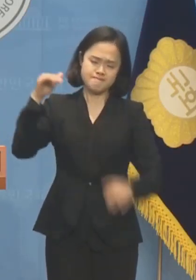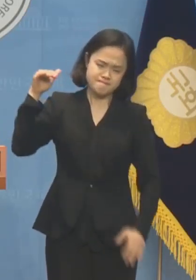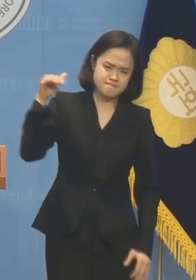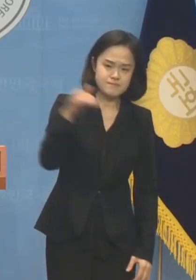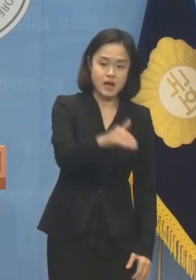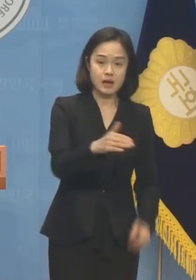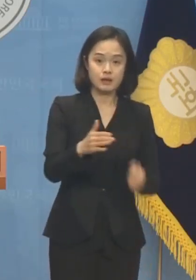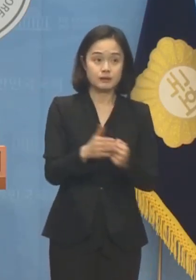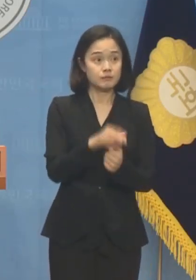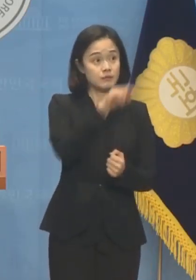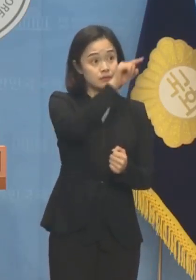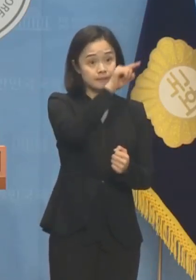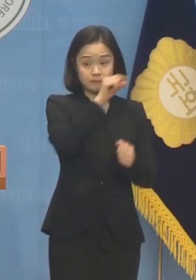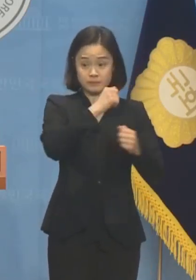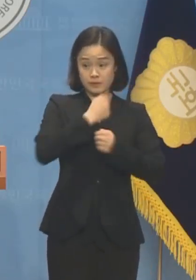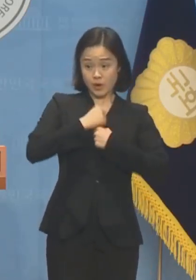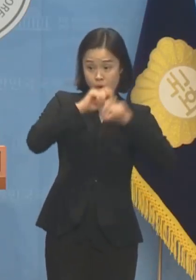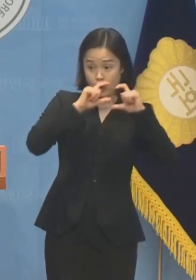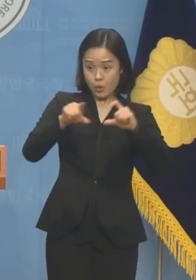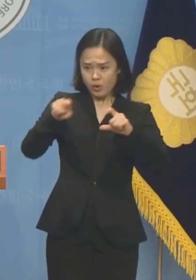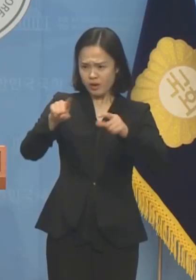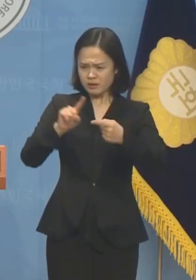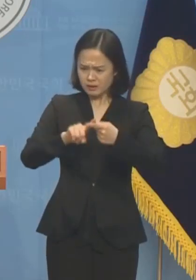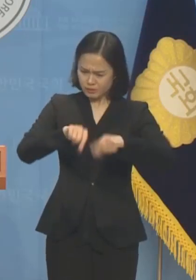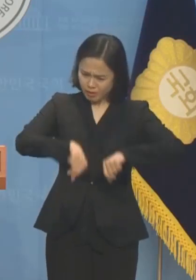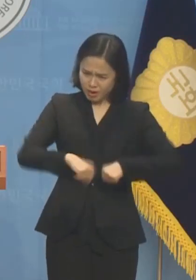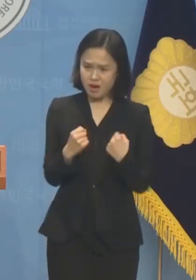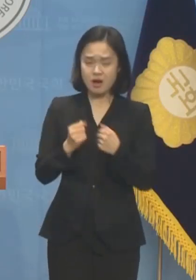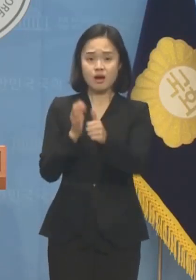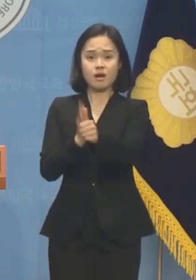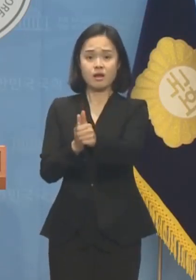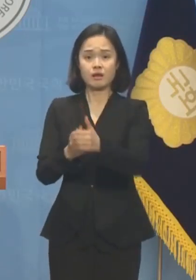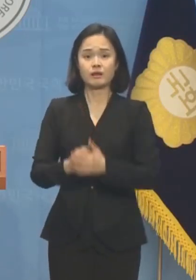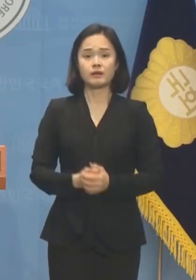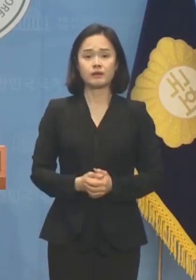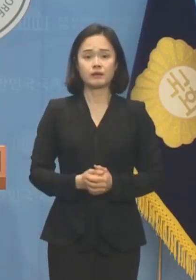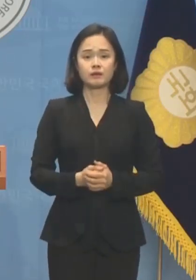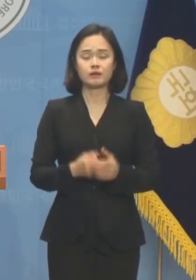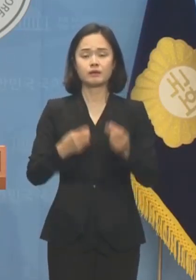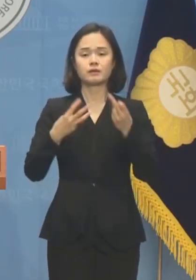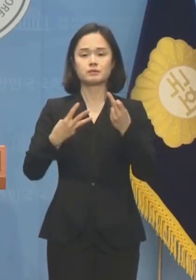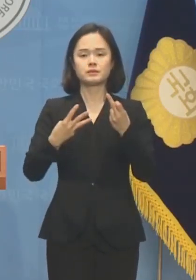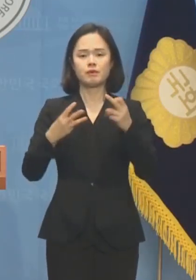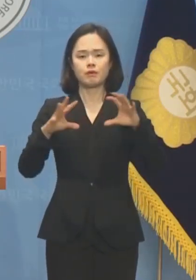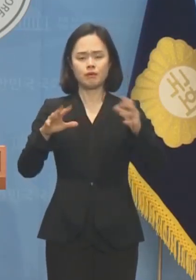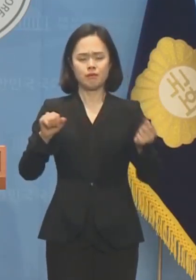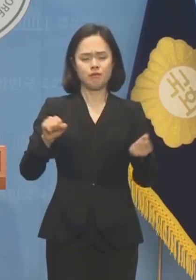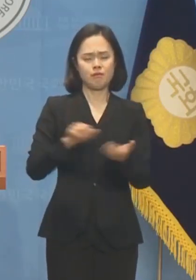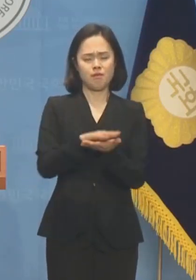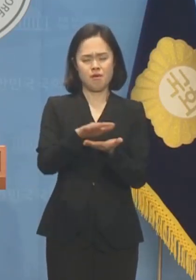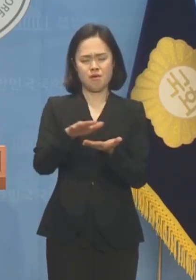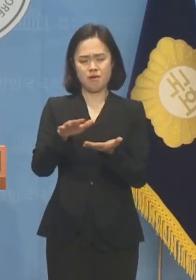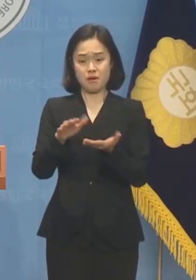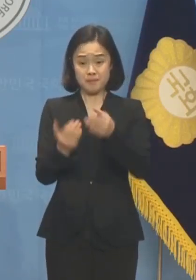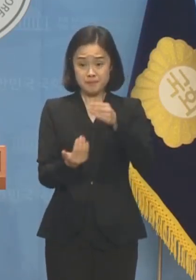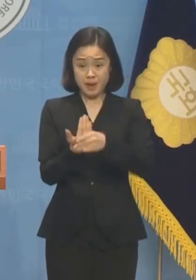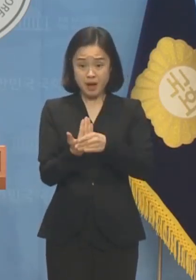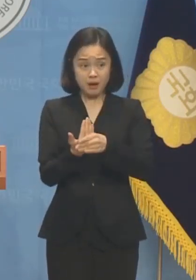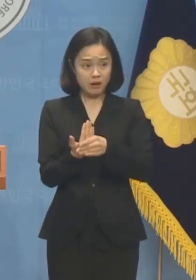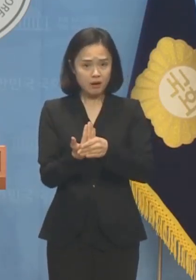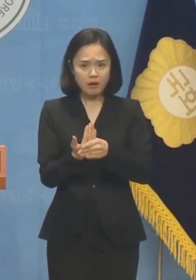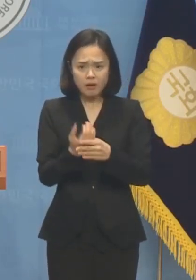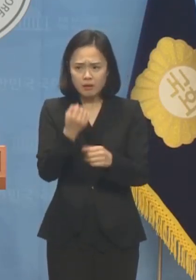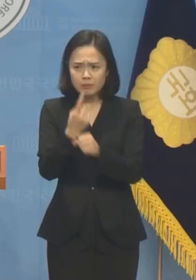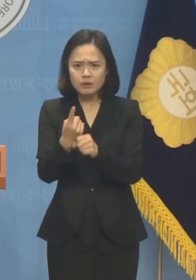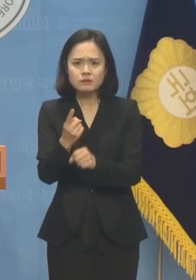합니다. 12.3 내란이 벌어진 지 한 달이 훌쩍 넘었고 해가 바뀌었습니다. 더 이상 내란과